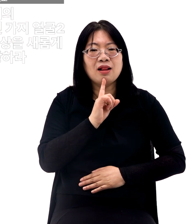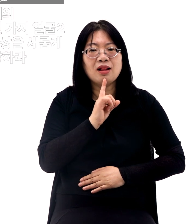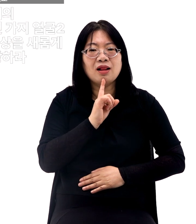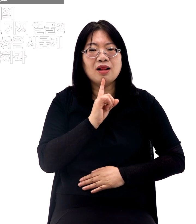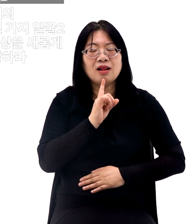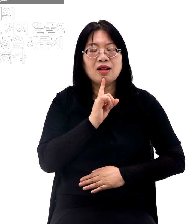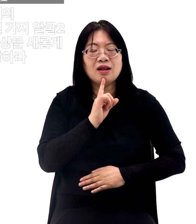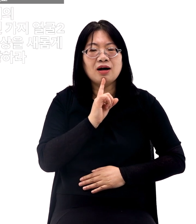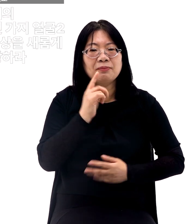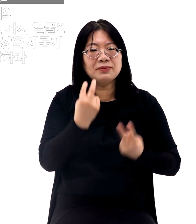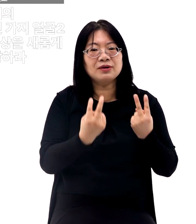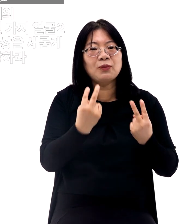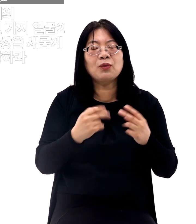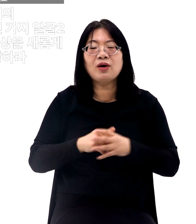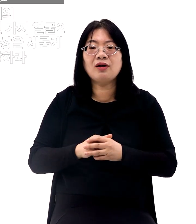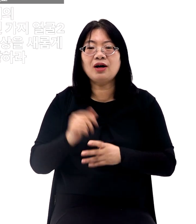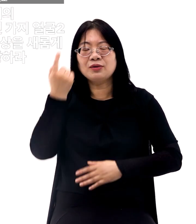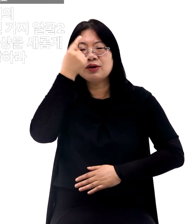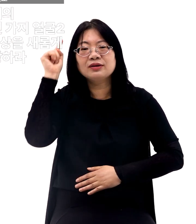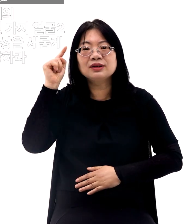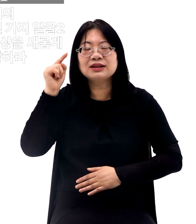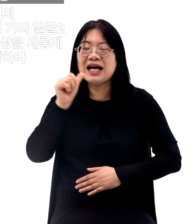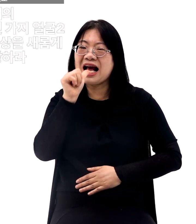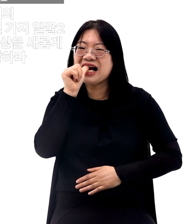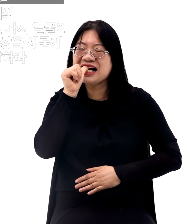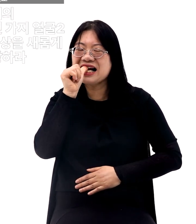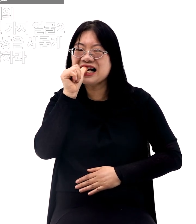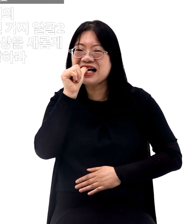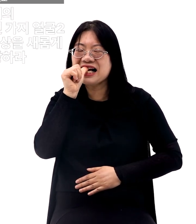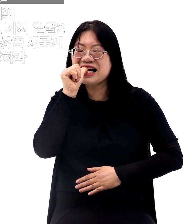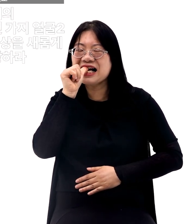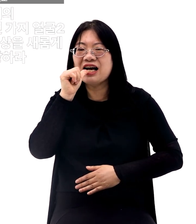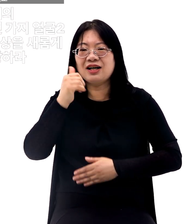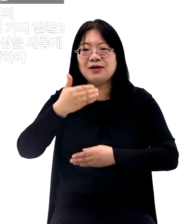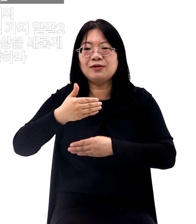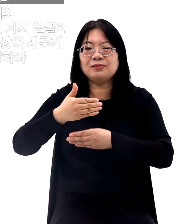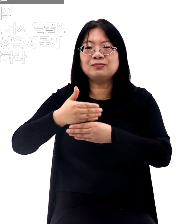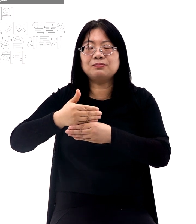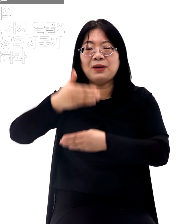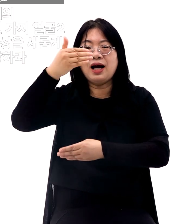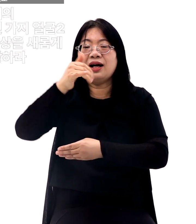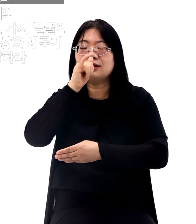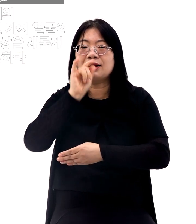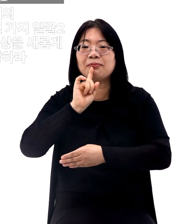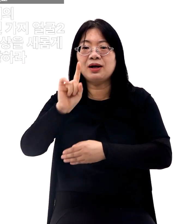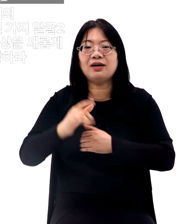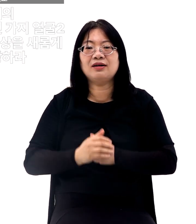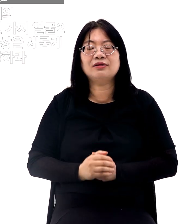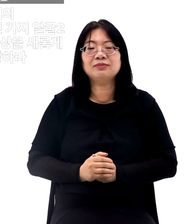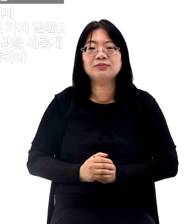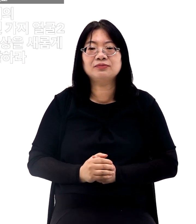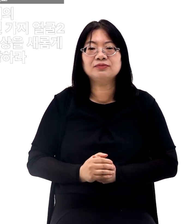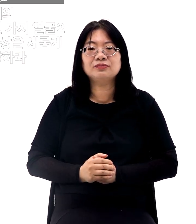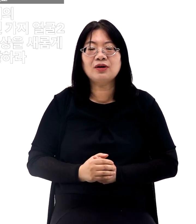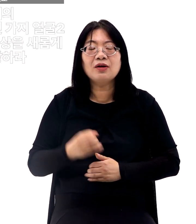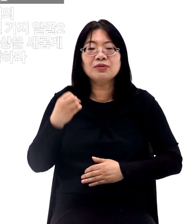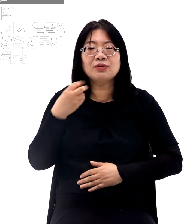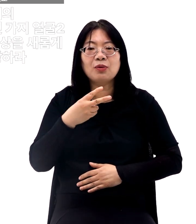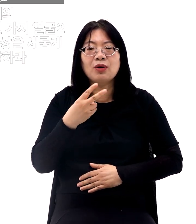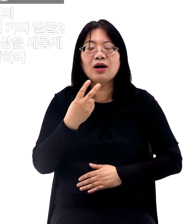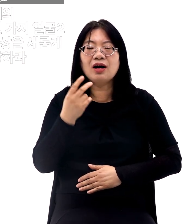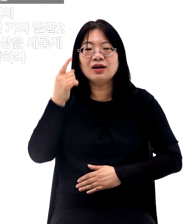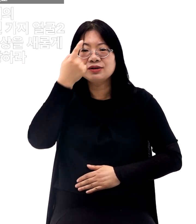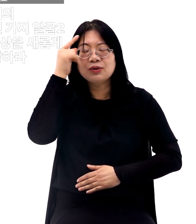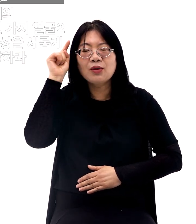유지하는 탄탄한 비밀 조직이 있었는데 미국으로 얘기하면